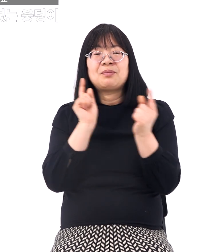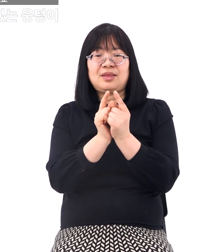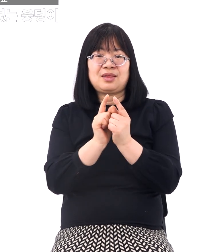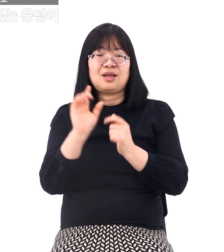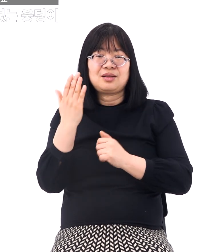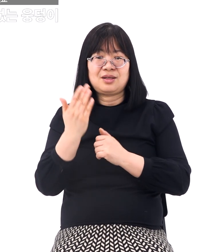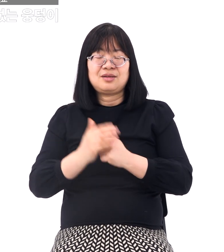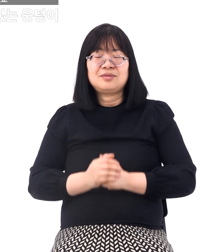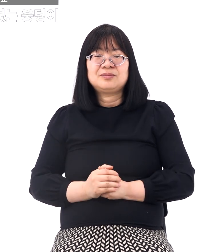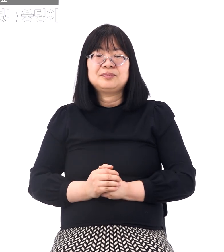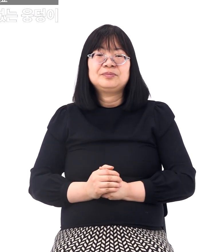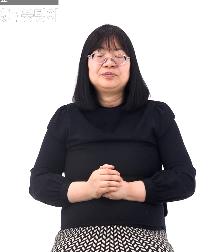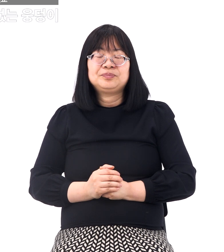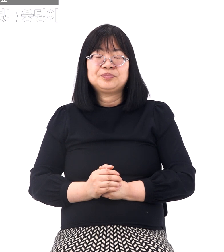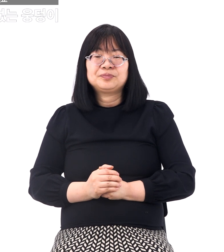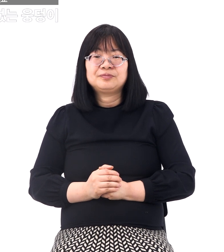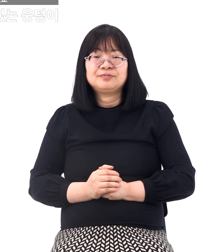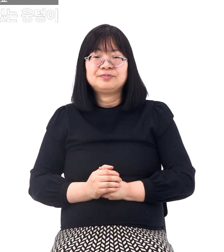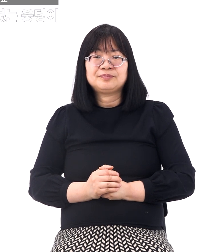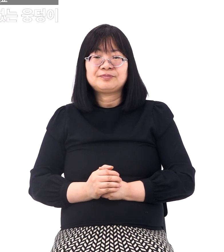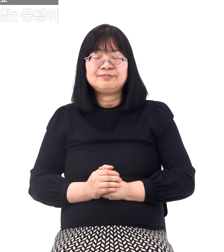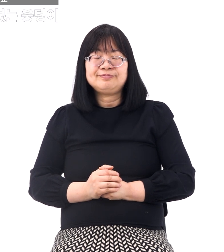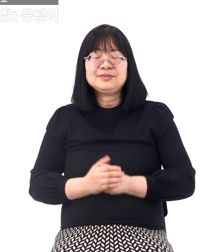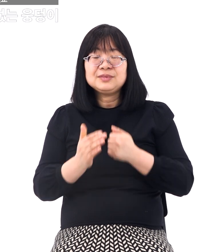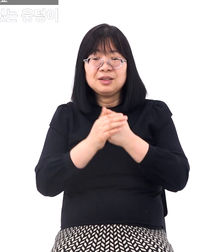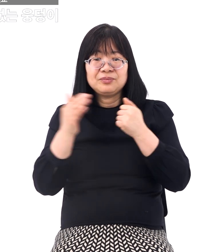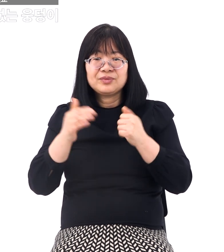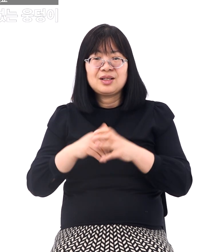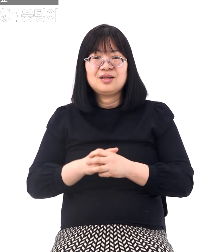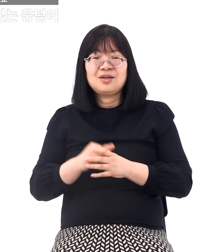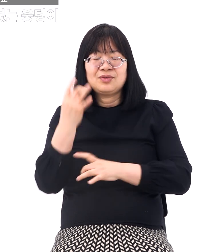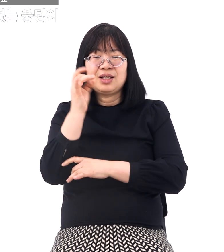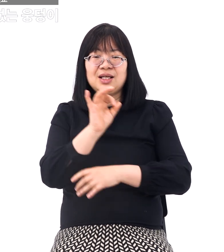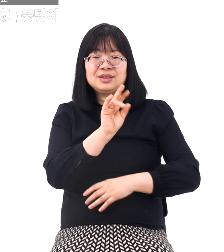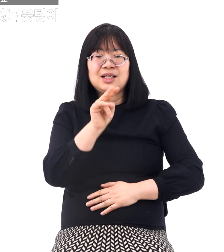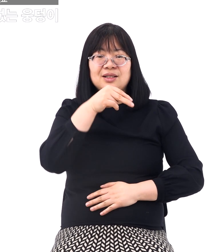그 얘기예요. 그래서 여기에 원래